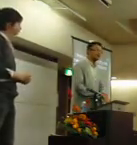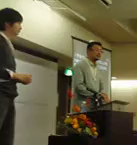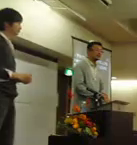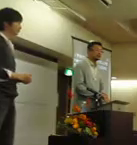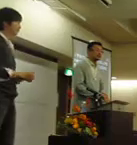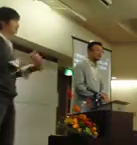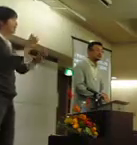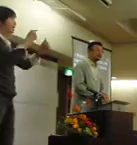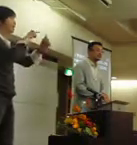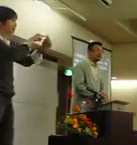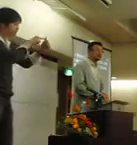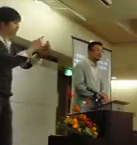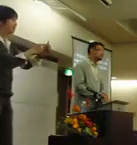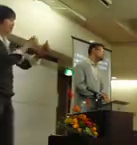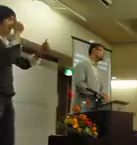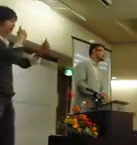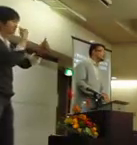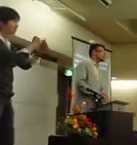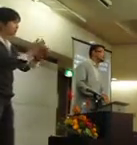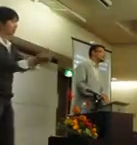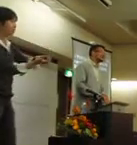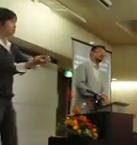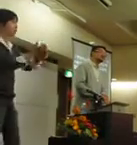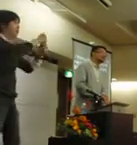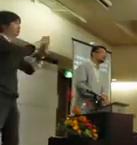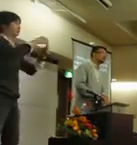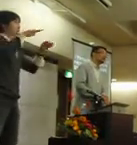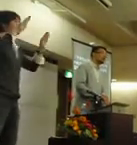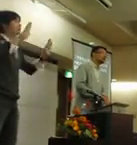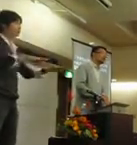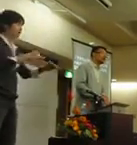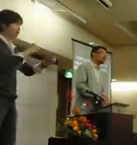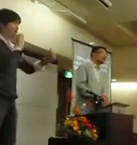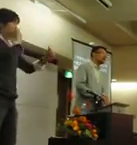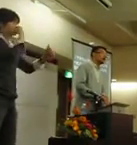彼を更生させました。許しの力がどれだけ出る。